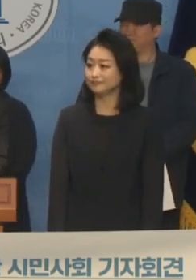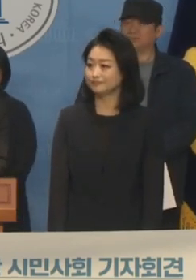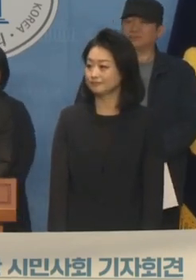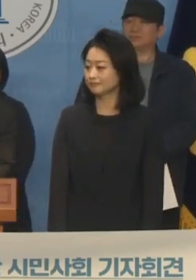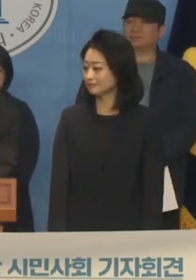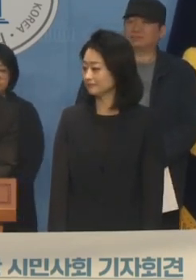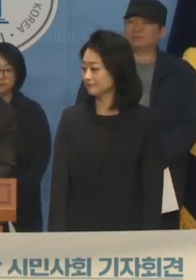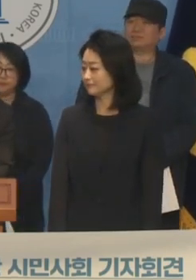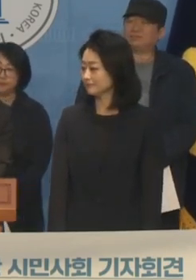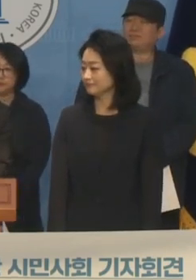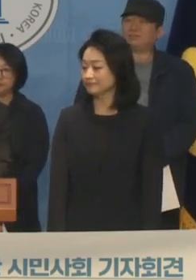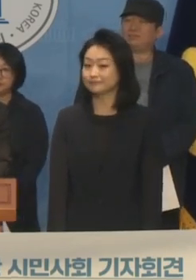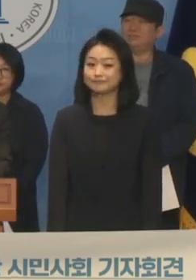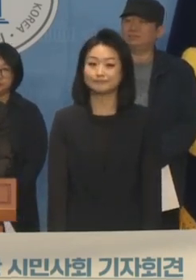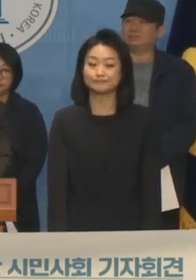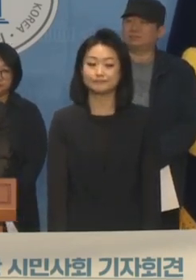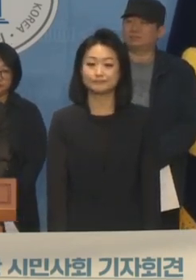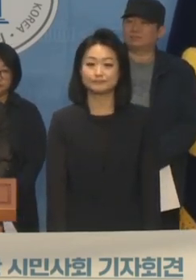예.